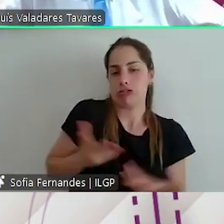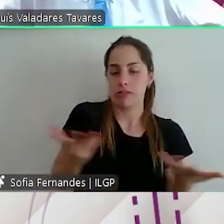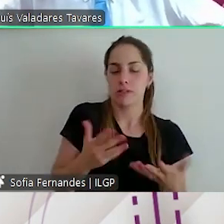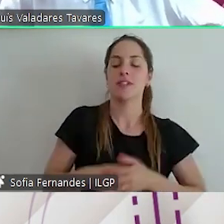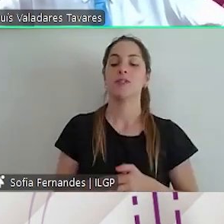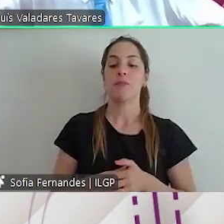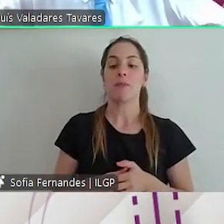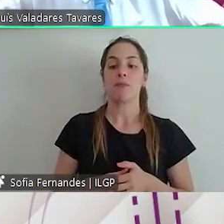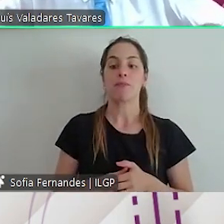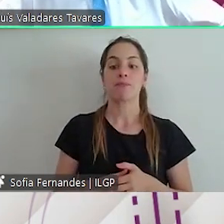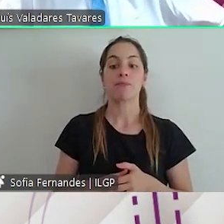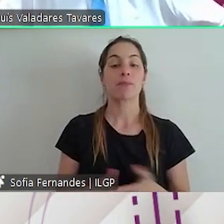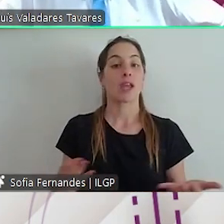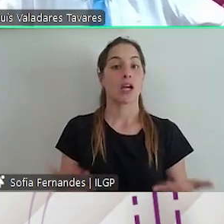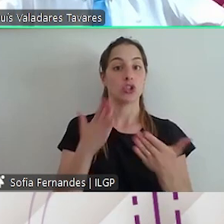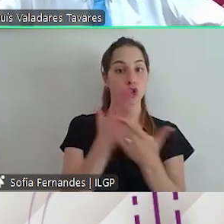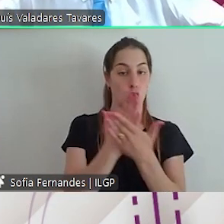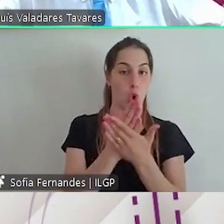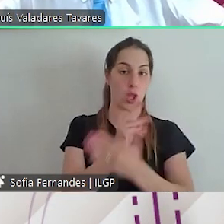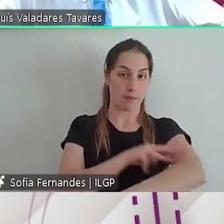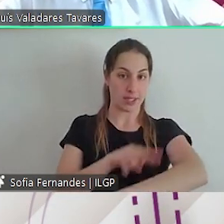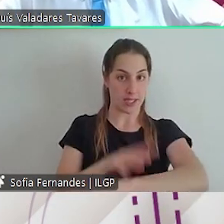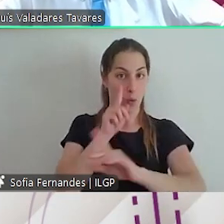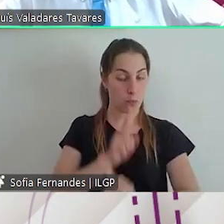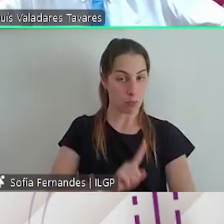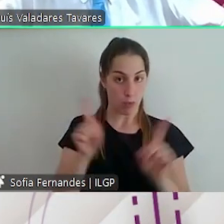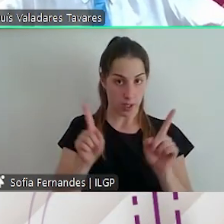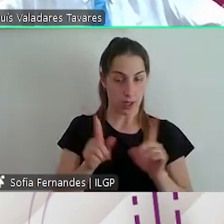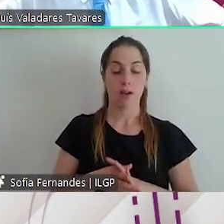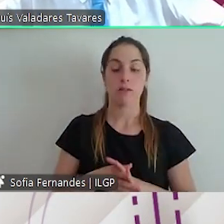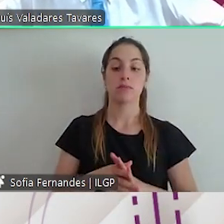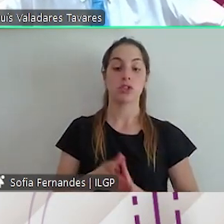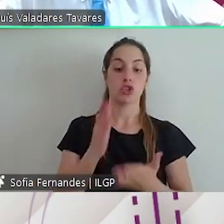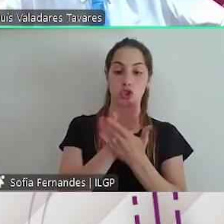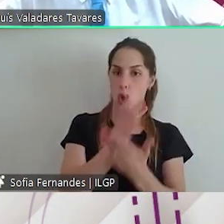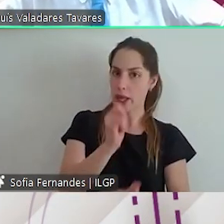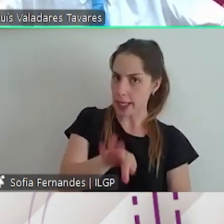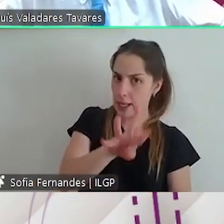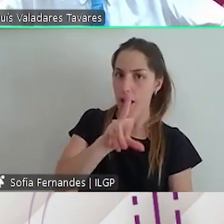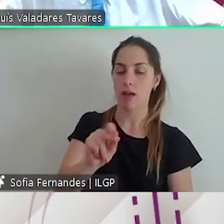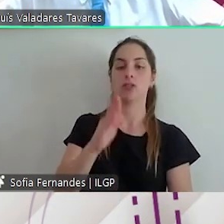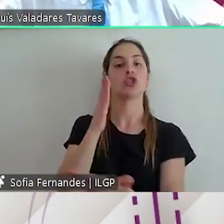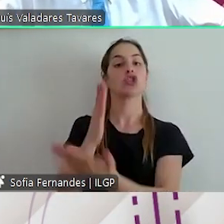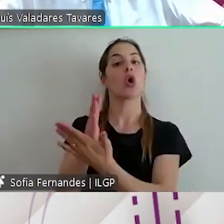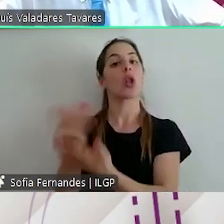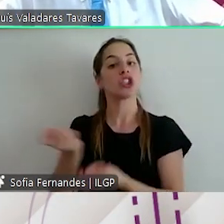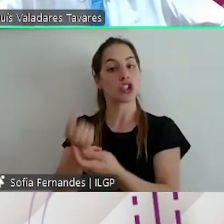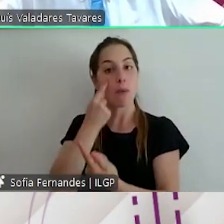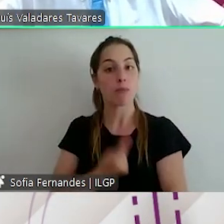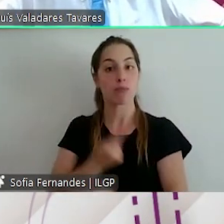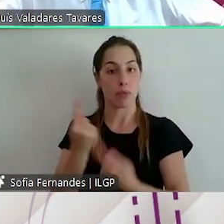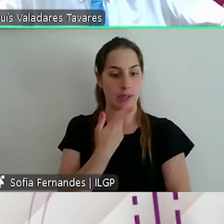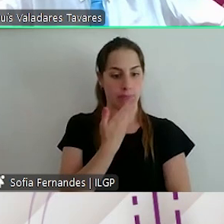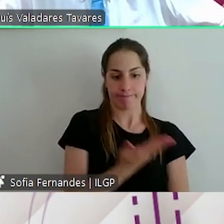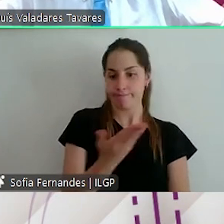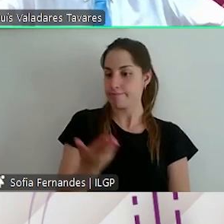se a escola administração pública, se a escola INA, se a escola gestão pública deve estar